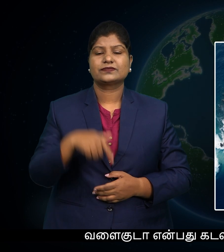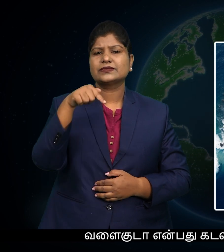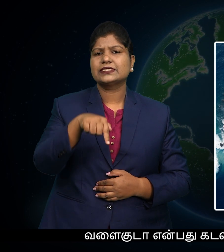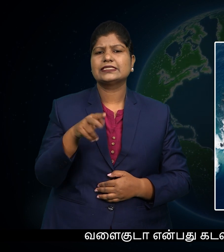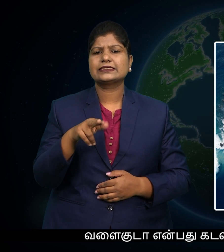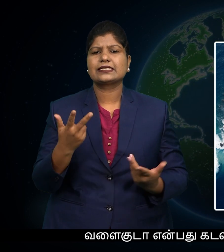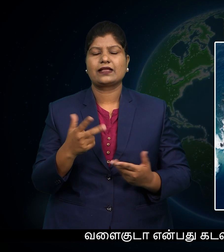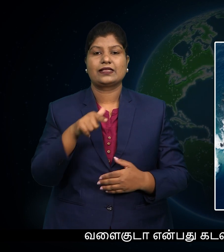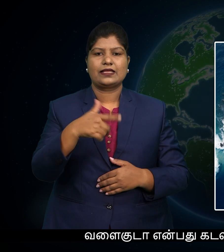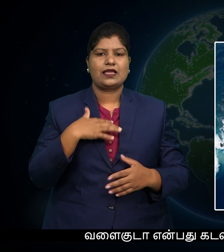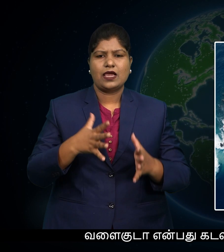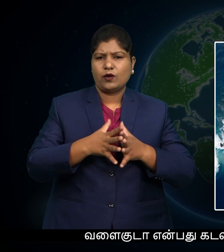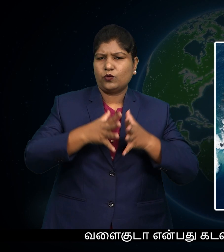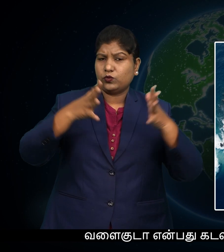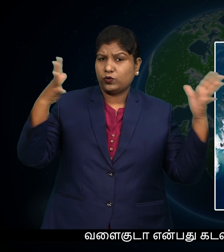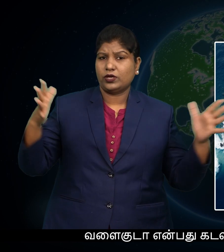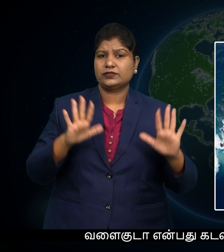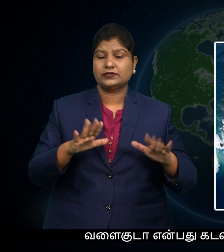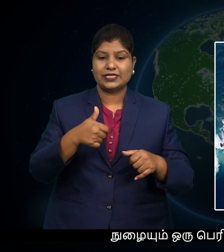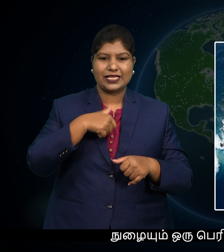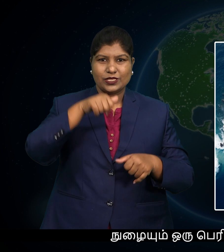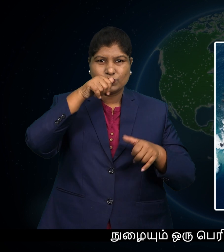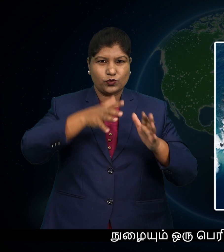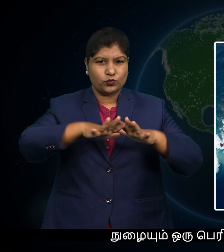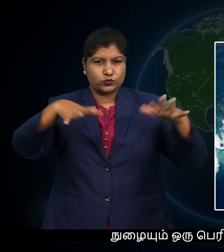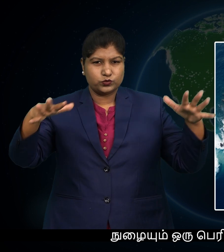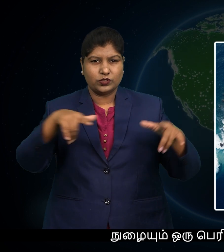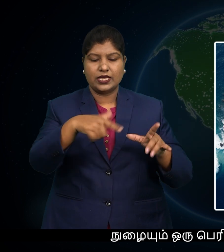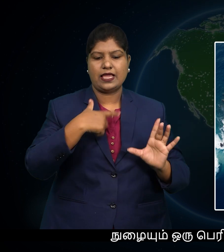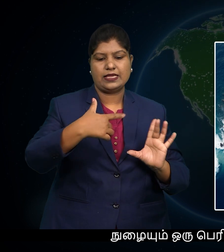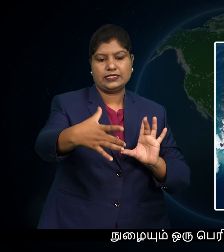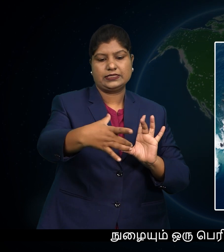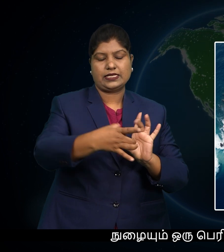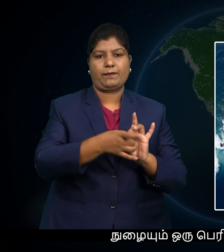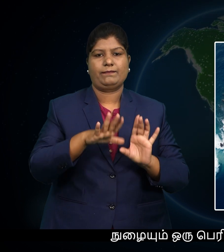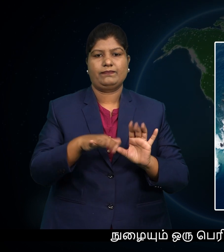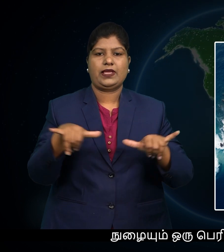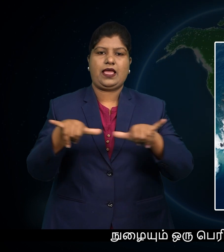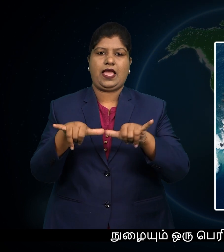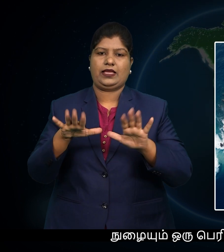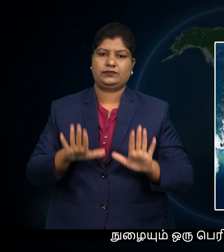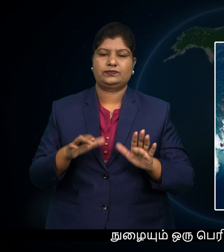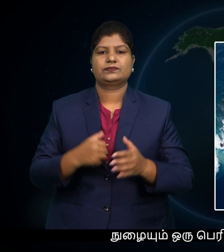வளைகுடா என்பது கடலில் இருந்து நிலப்பகுதிக்குள் நுழையும் ஒரு பெரிய நுழைவாயில் ஆகும்.